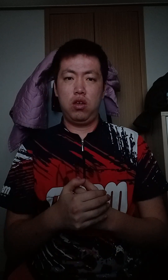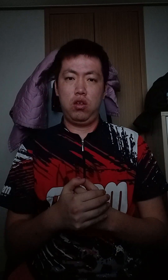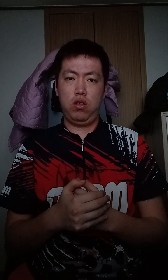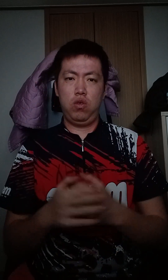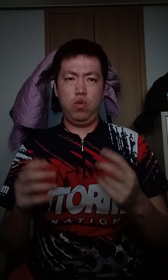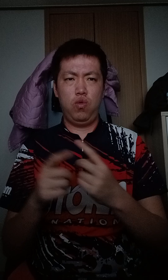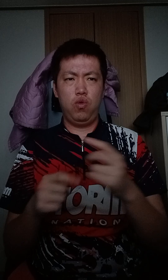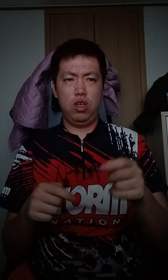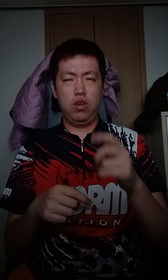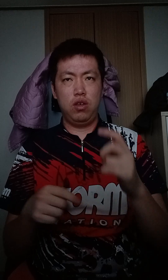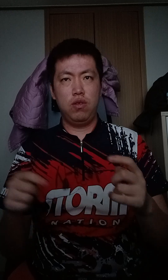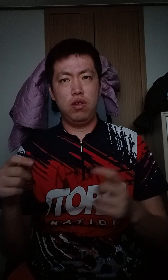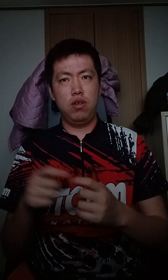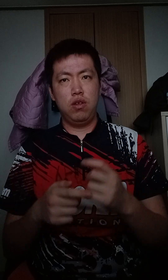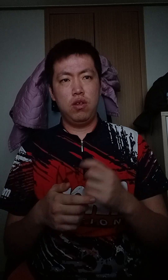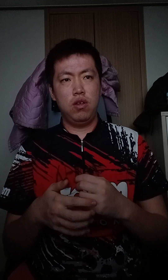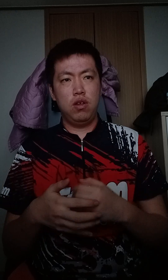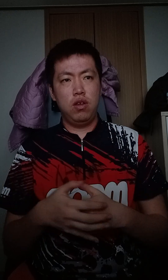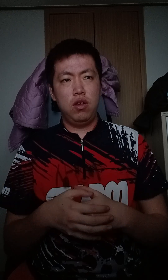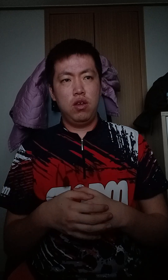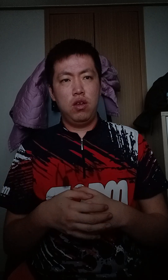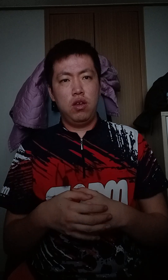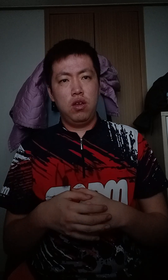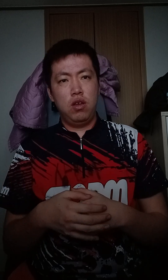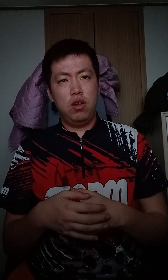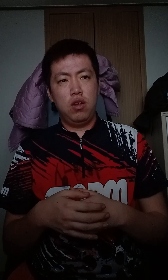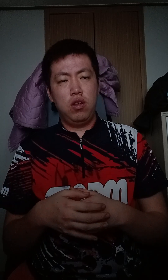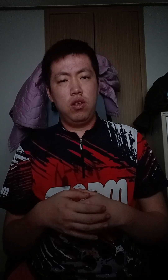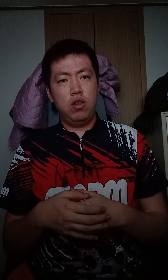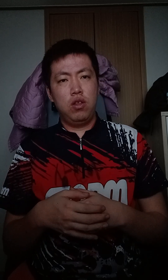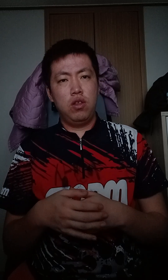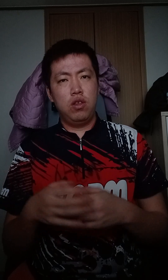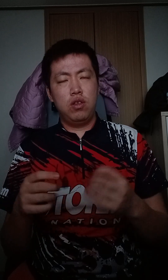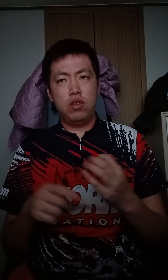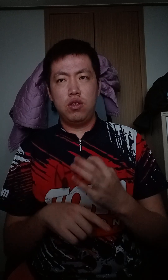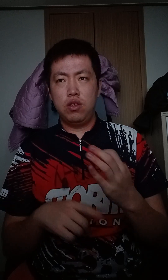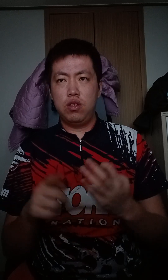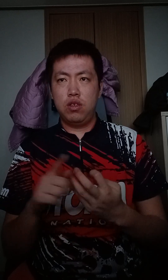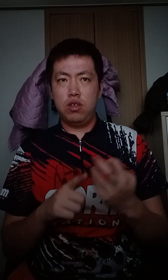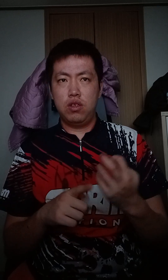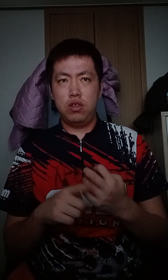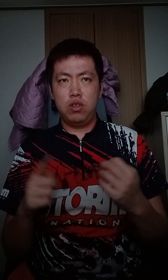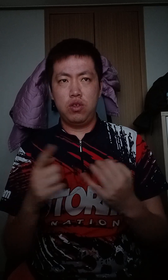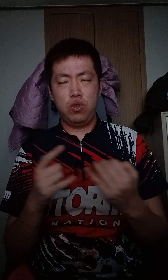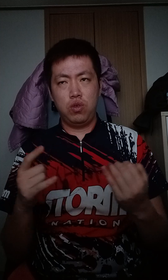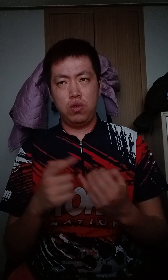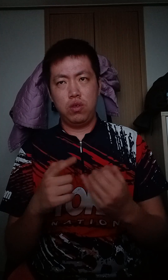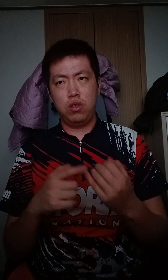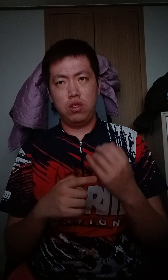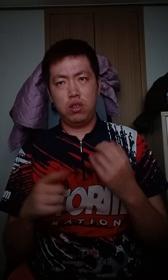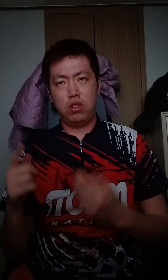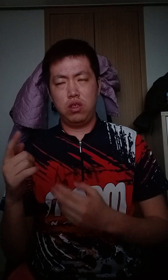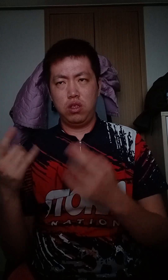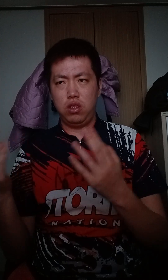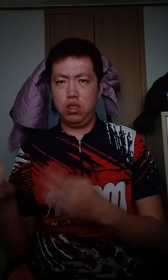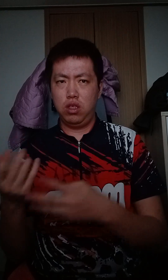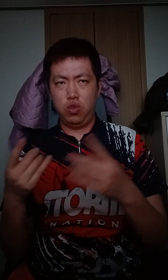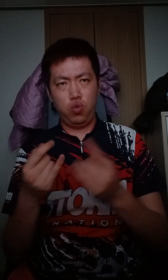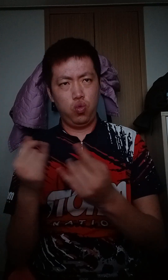위험하죠? 이게 휴게소의 장애인 화장실을 개조해 가족 단위 이용객들을 위한 화장실로